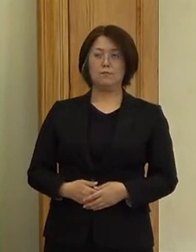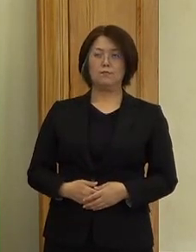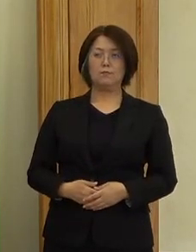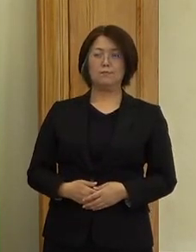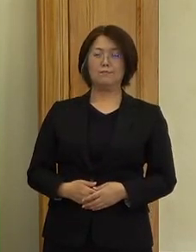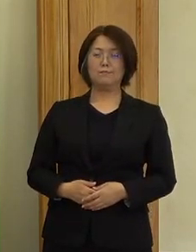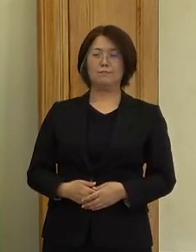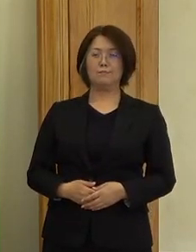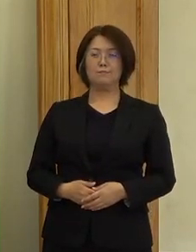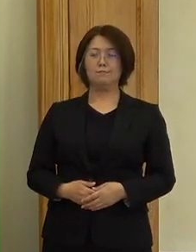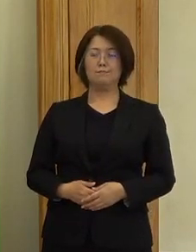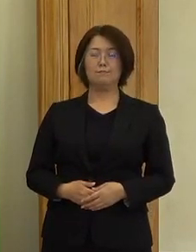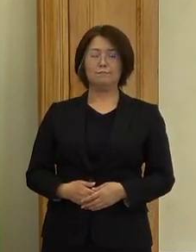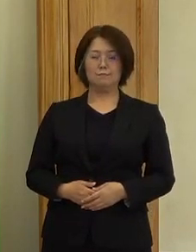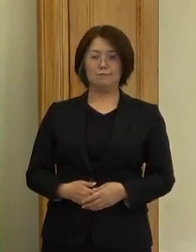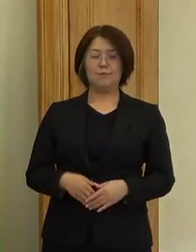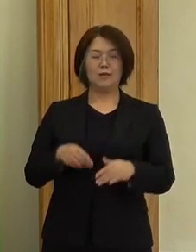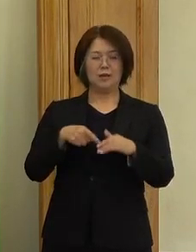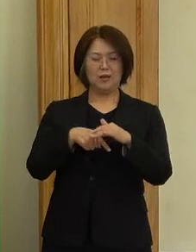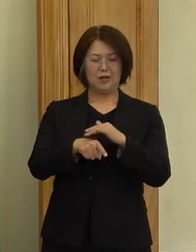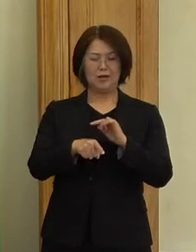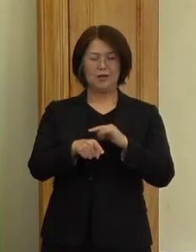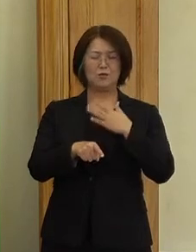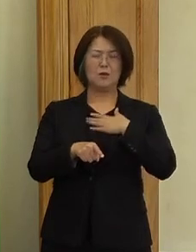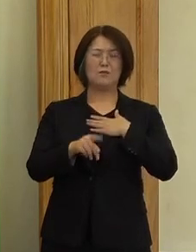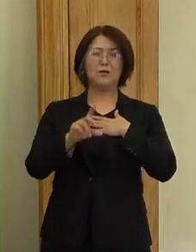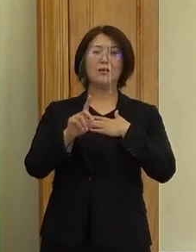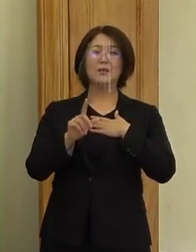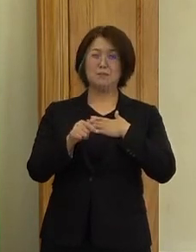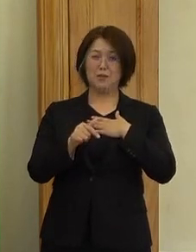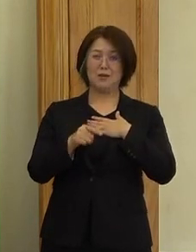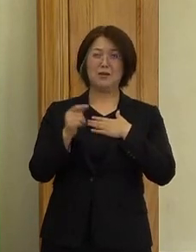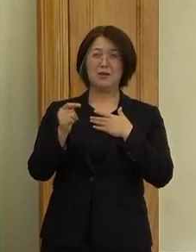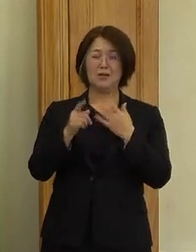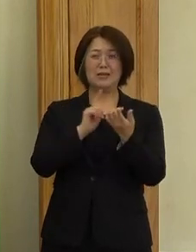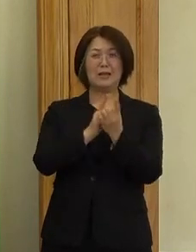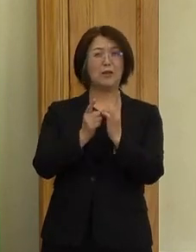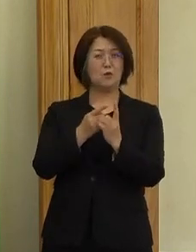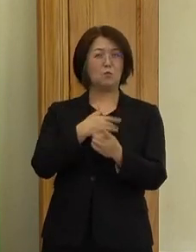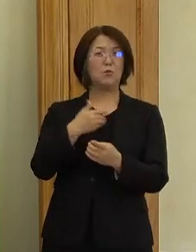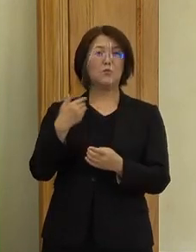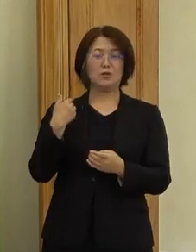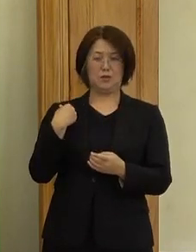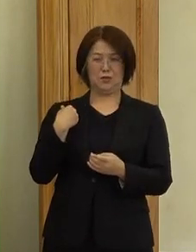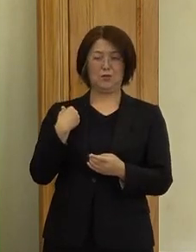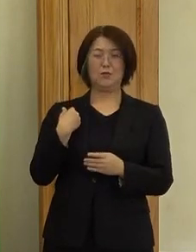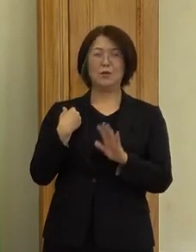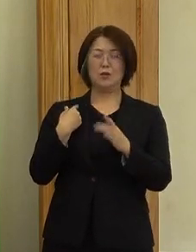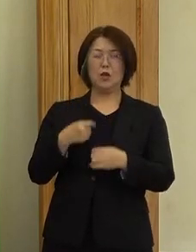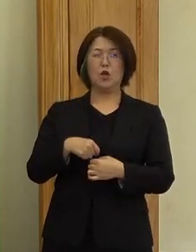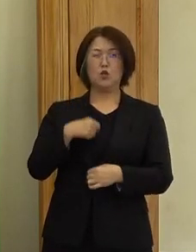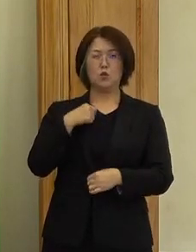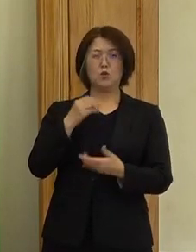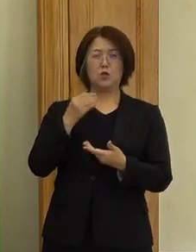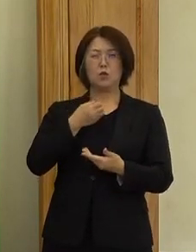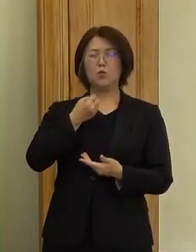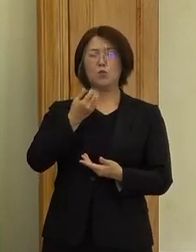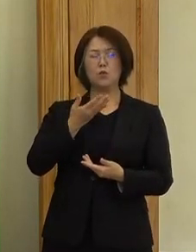はい、その理由が分かれば打つ手もあるのですが、正直申し上げ